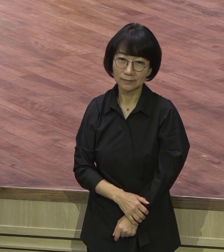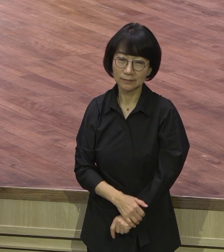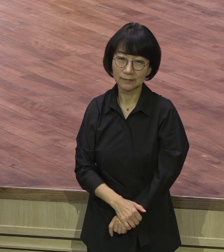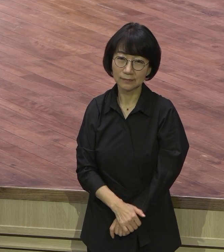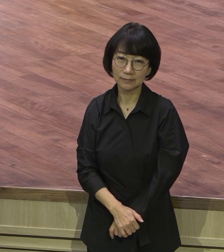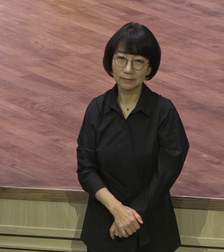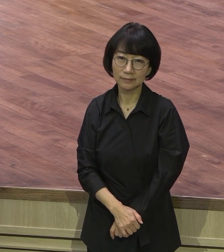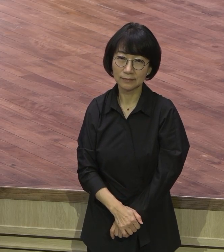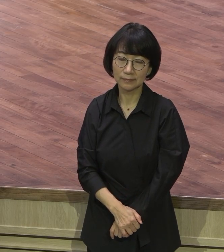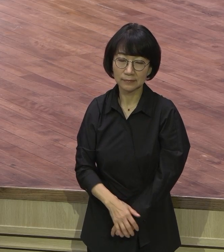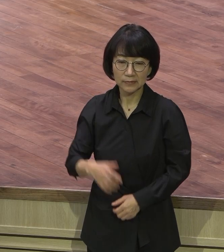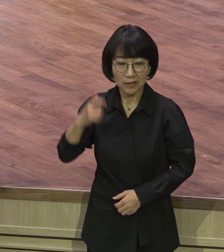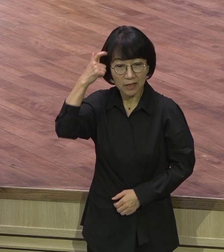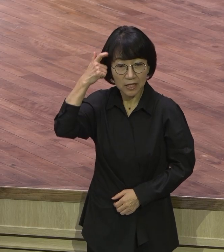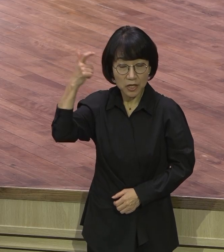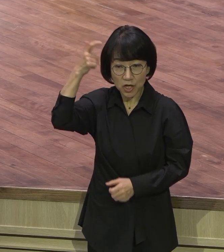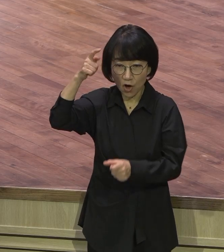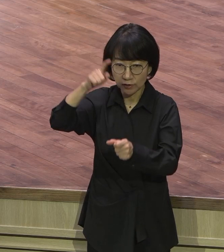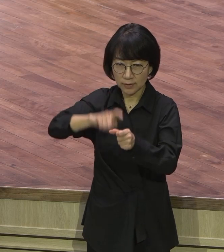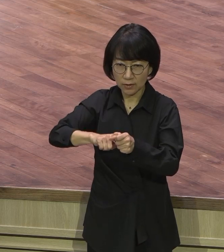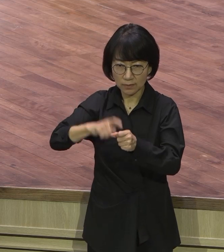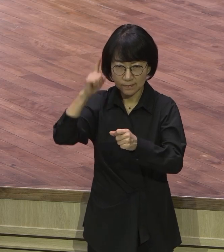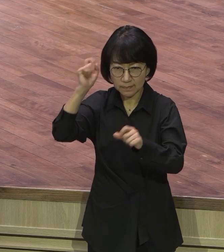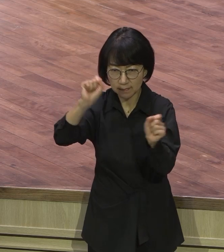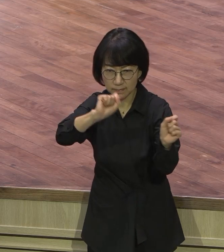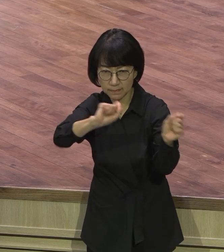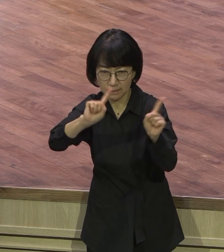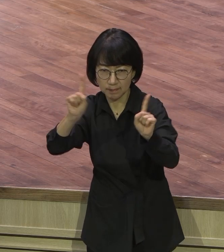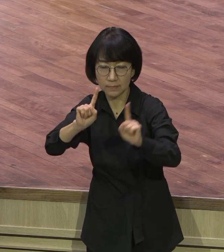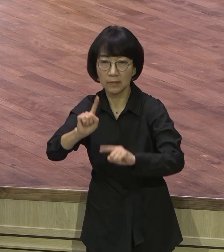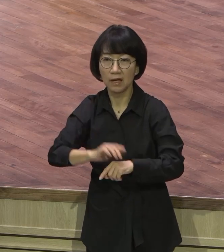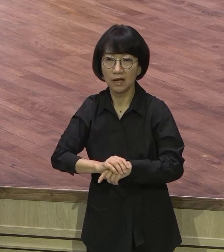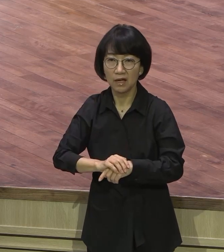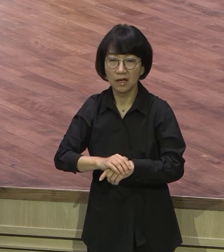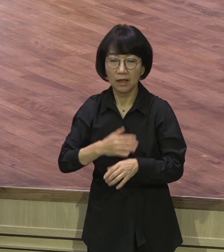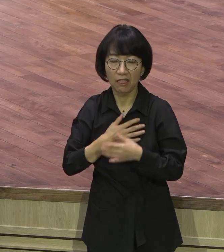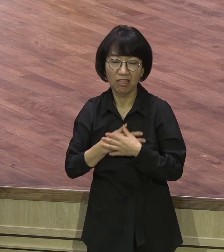영적 긴장을 놓쳐버릴 수가 있는 시간표입니다.